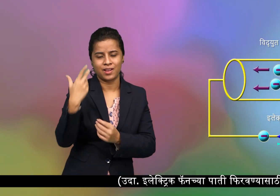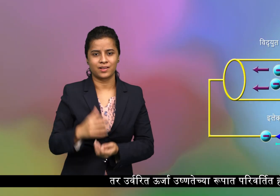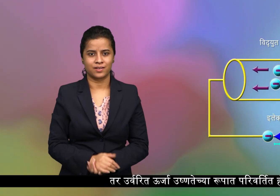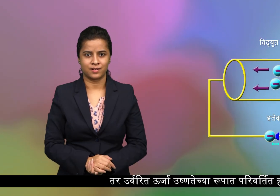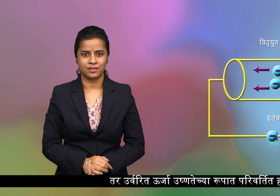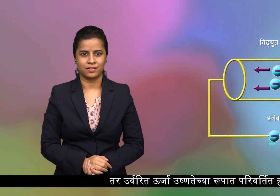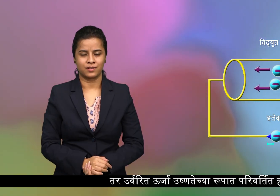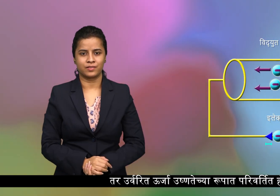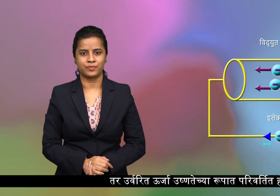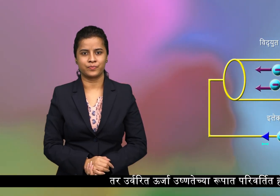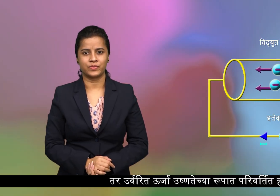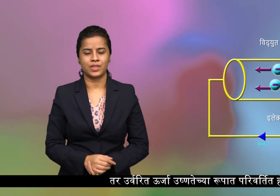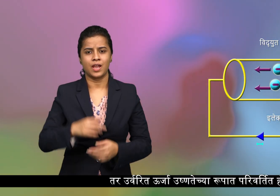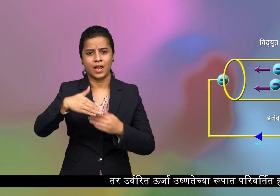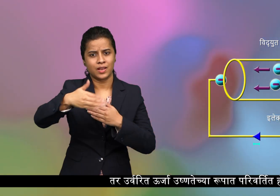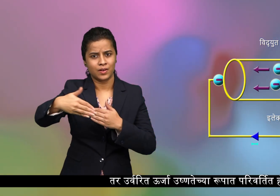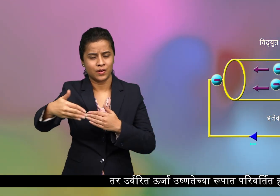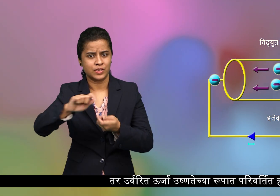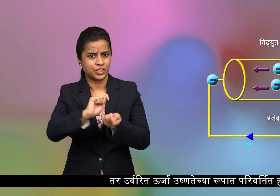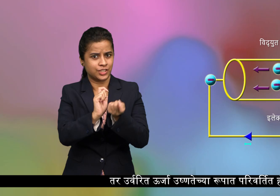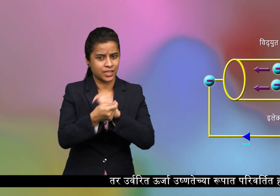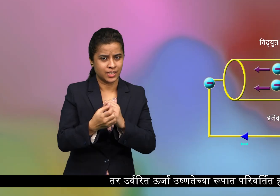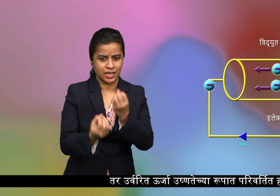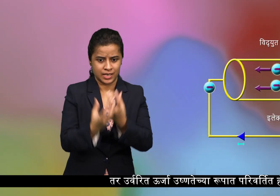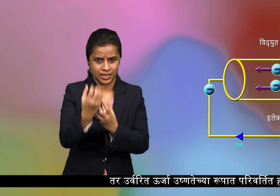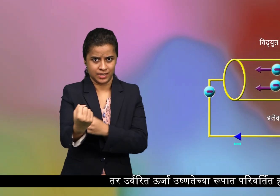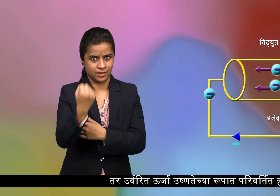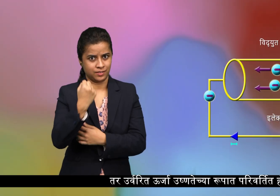तर उर्वरित ऊर्जा उष्णतेच्या रूपात परिवर्तित होते.